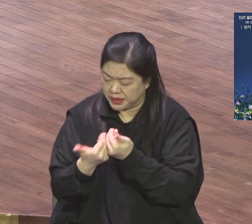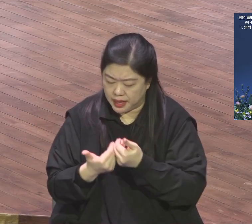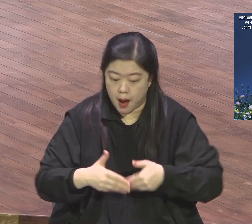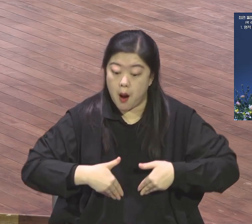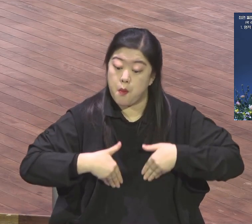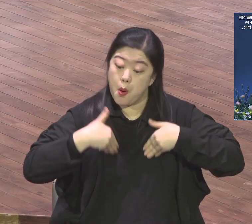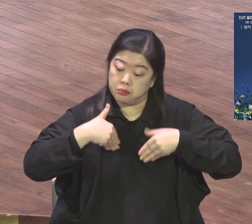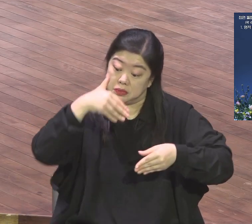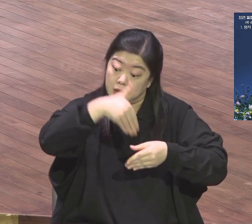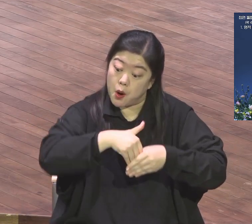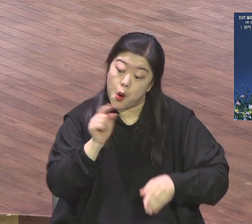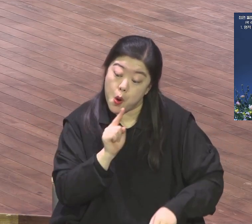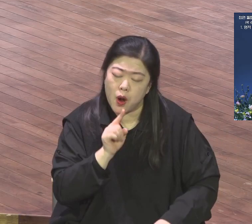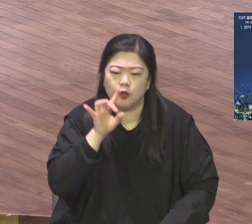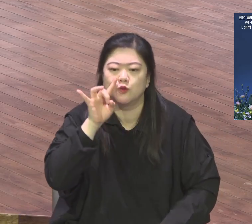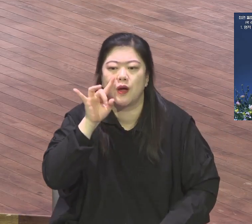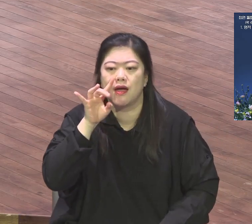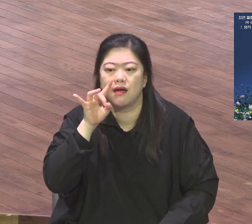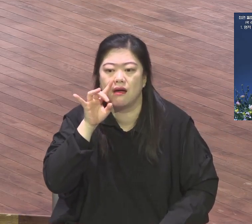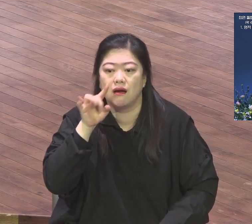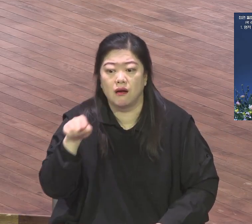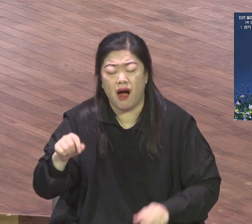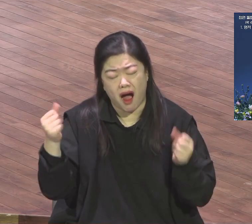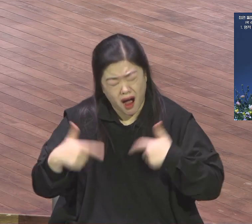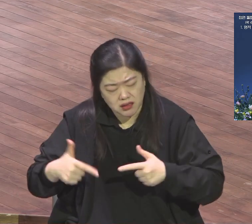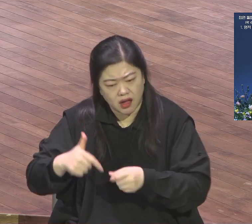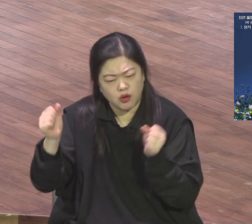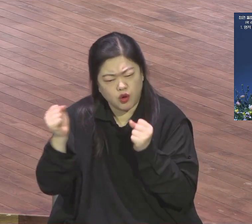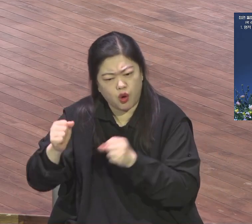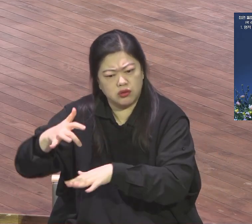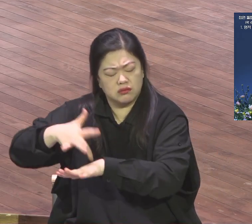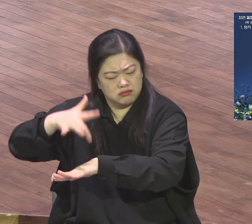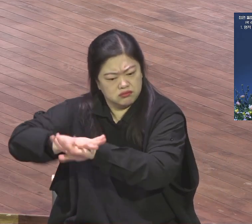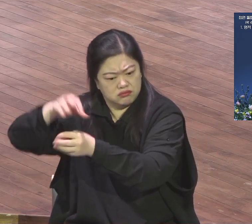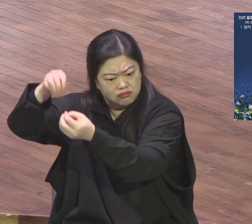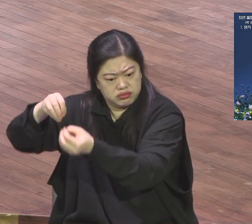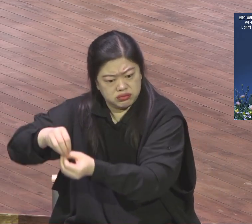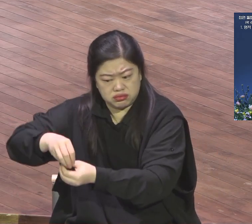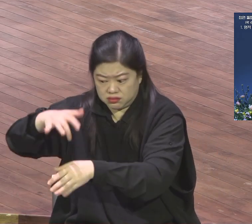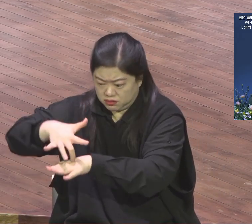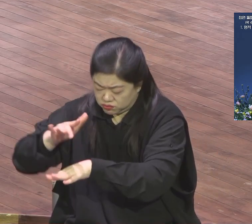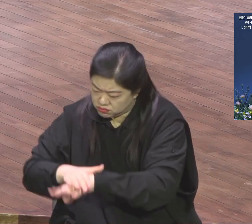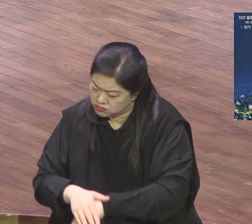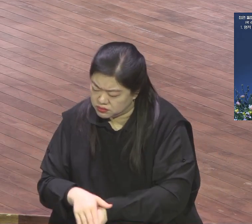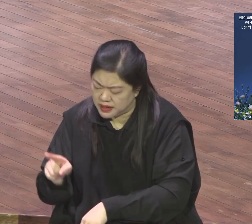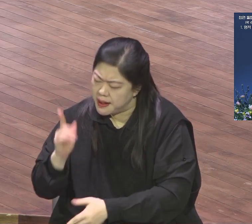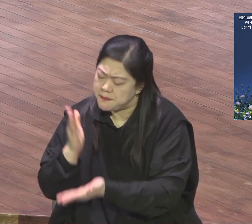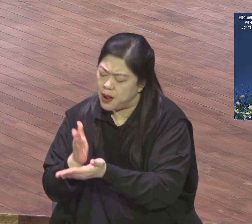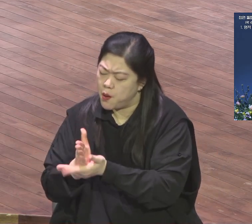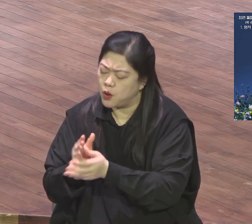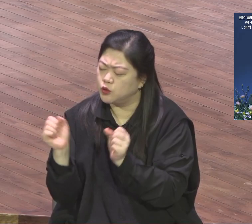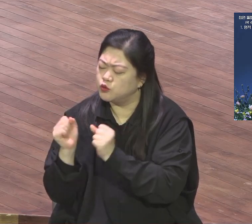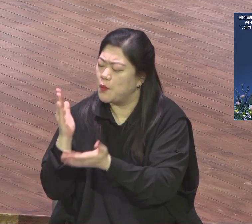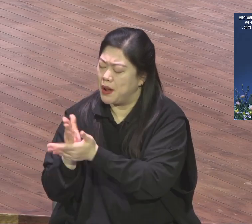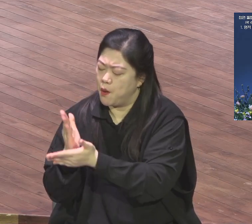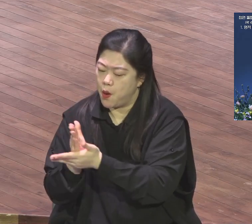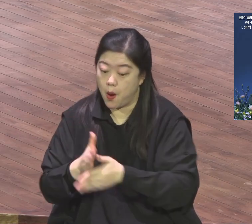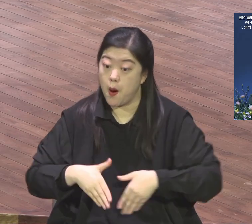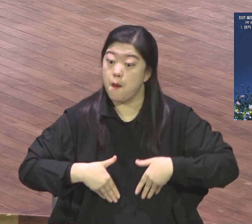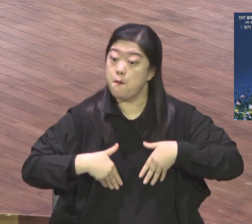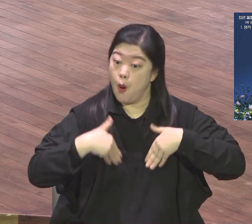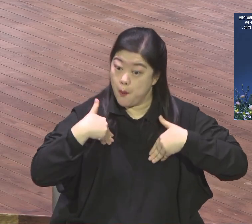그 추운 겨울에. 그래서 이 식물학자가 보리도 다른 곡식처럼 봄에